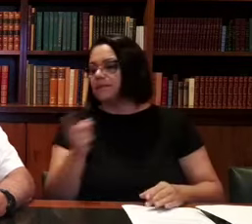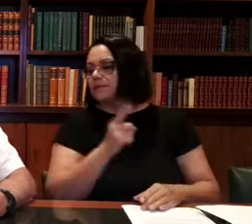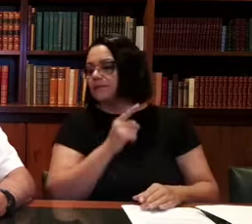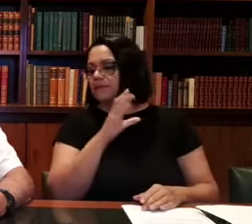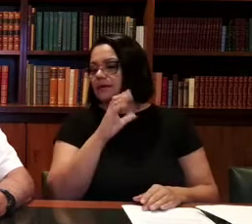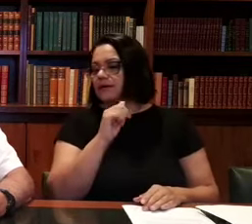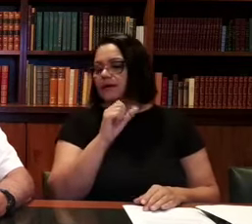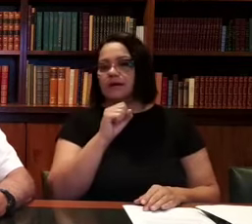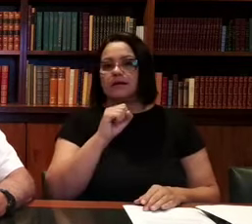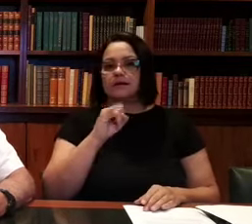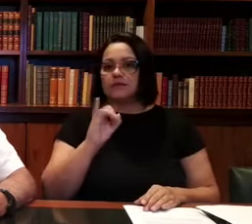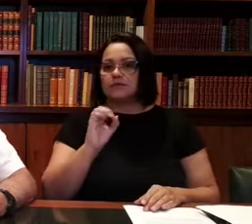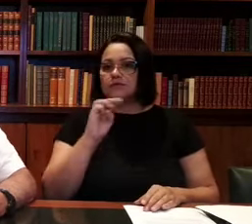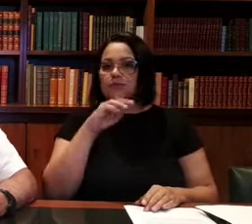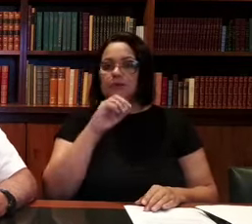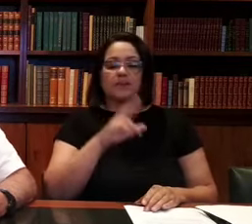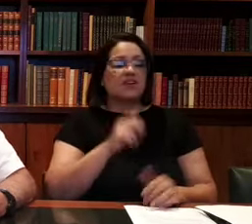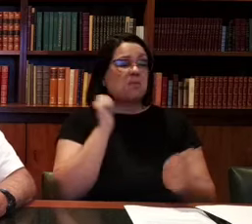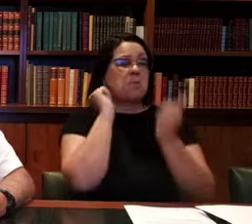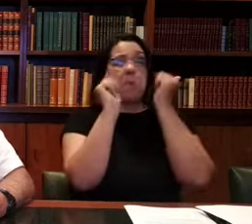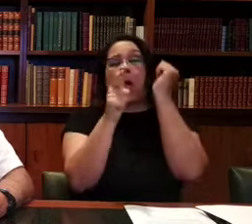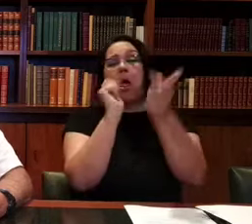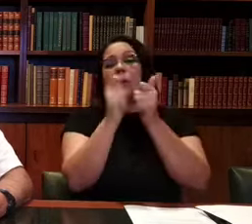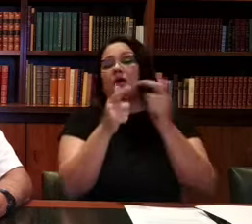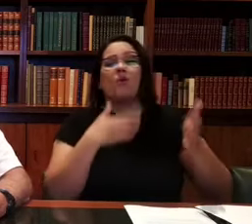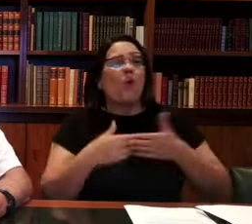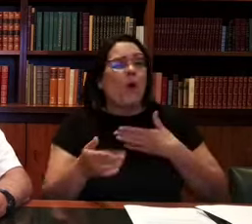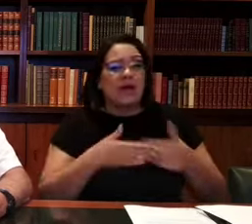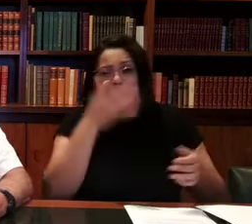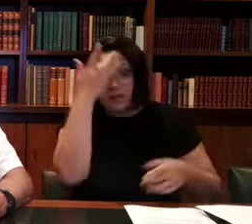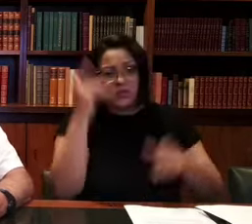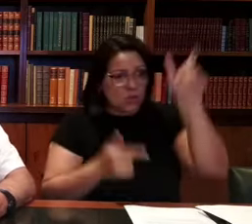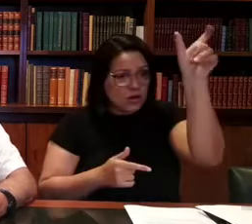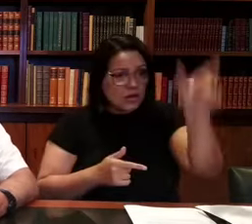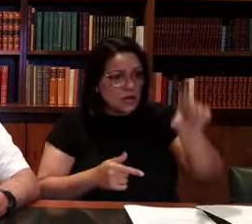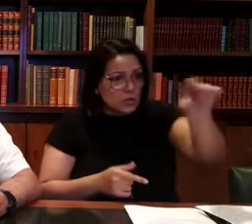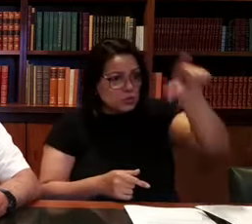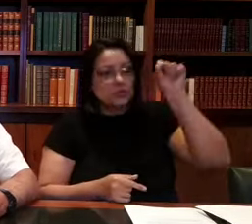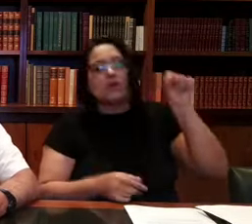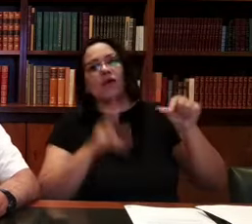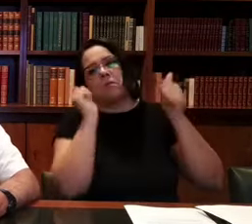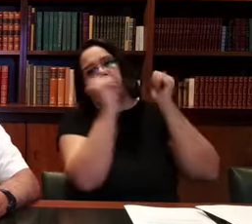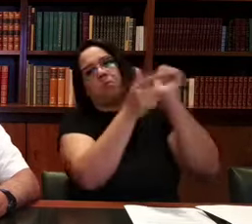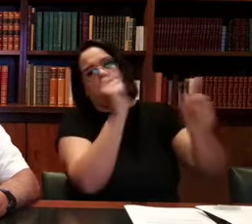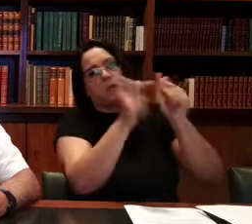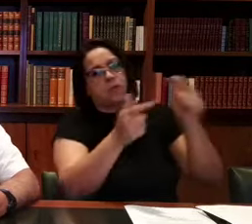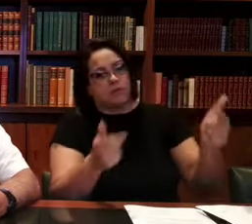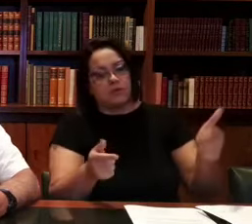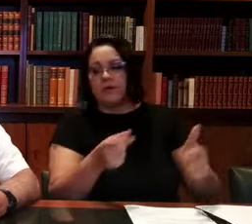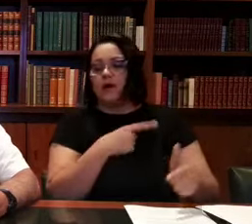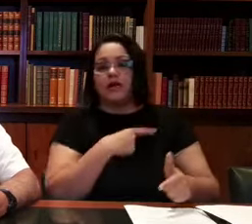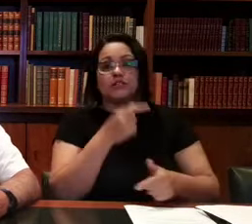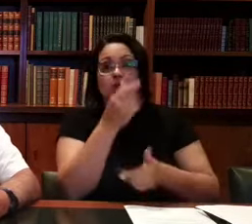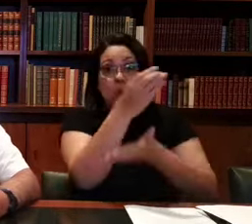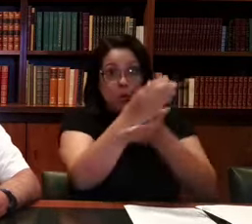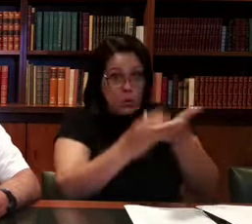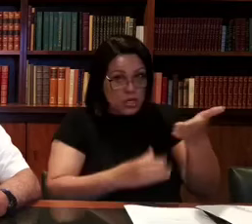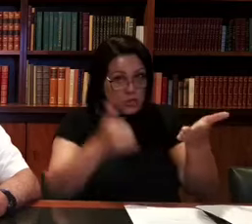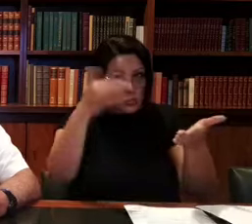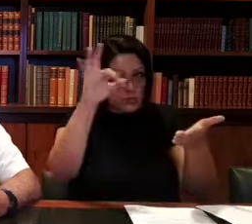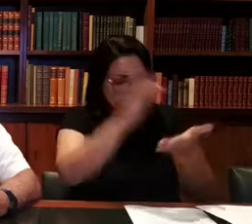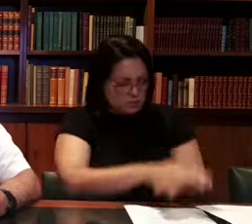tá levando o título Qual que é o indicado está levando qualquer um tinha umas 10 coisas da minha mesa alguns